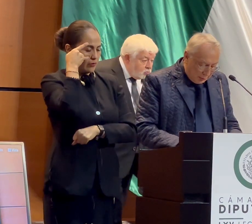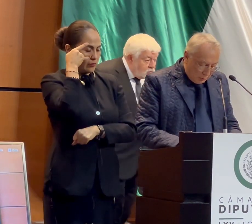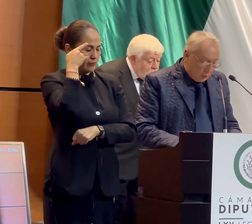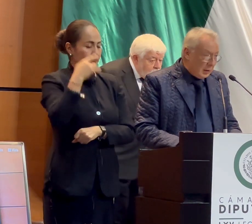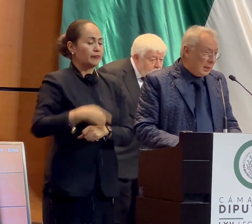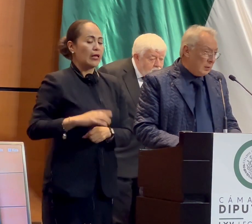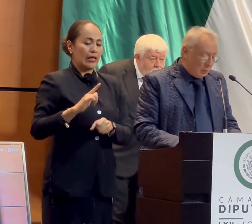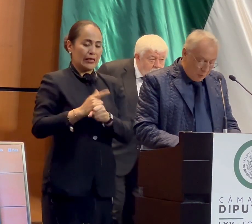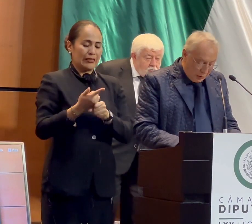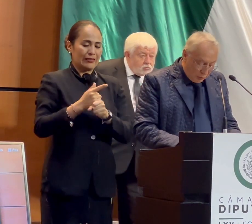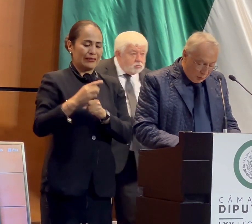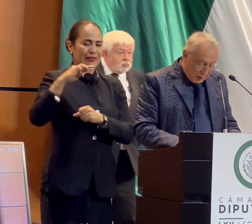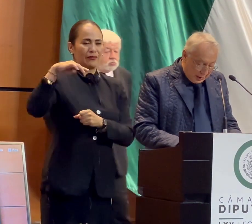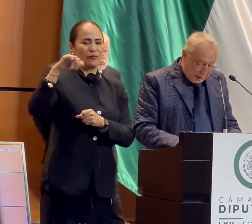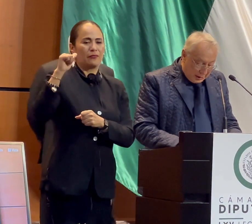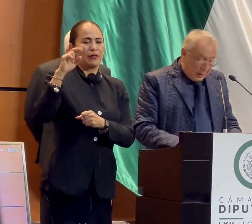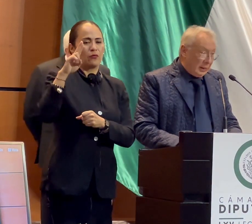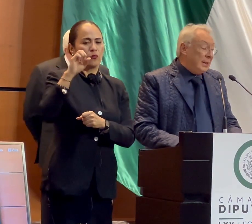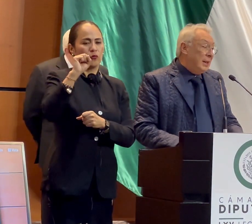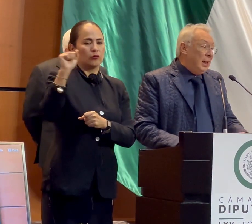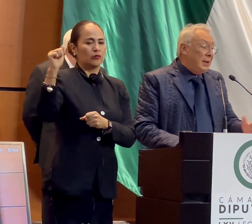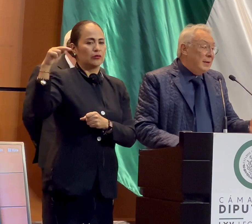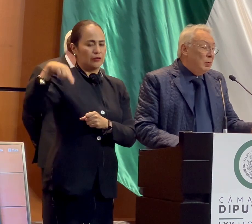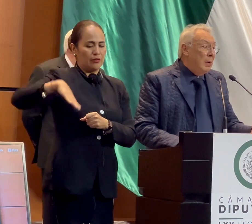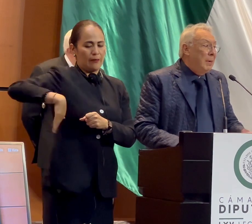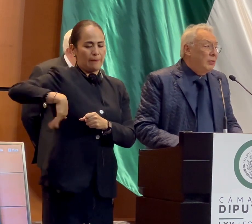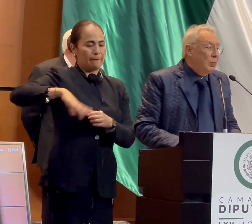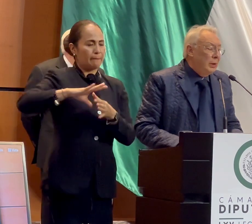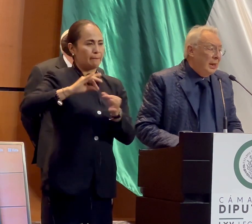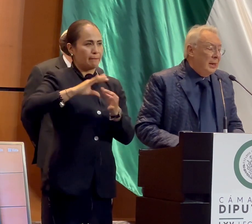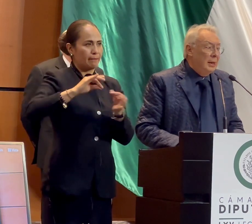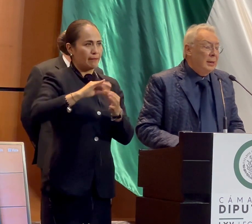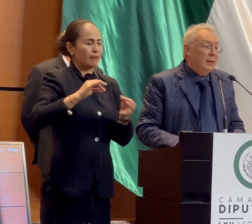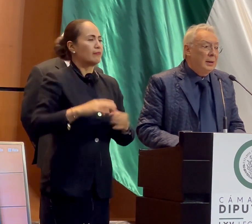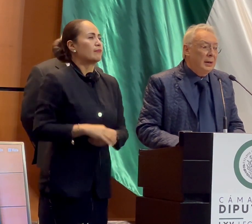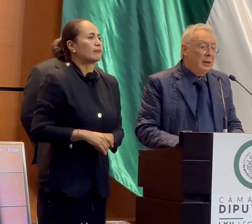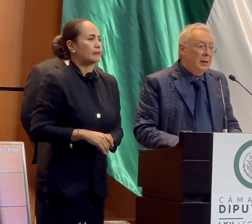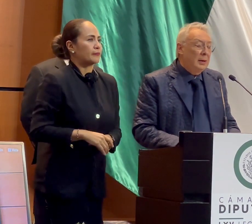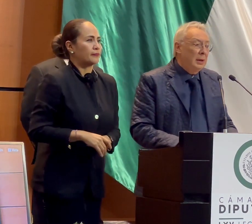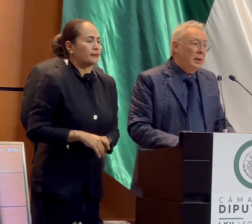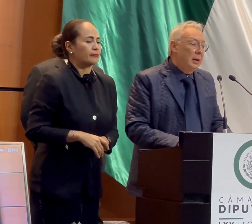el licenciado Maussan hace un momento, y este es de una patrulla